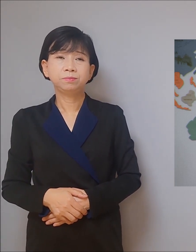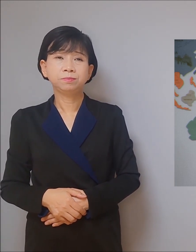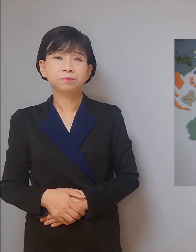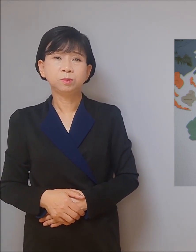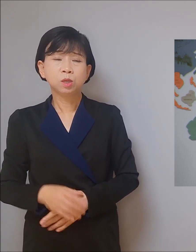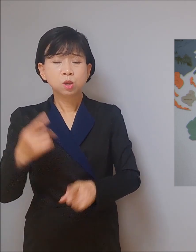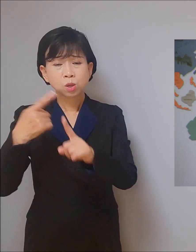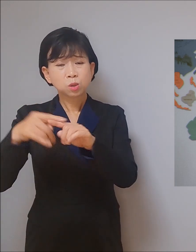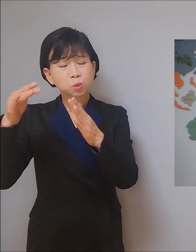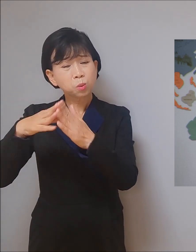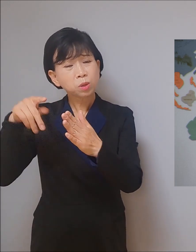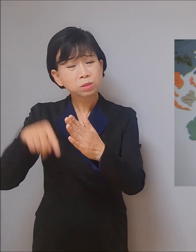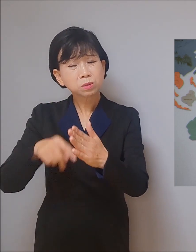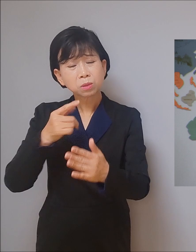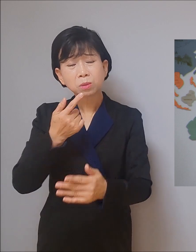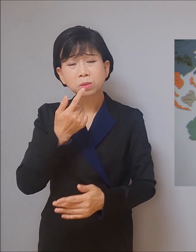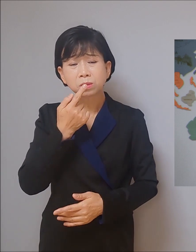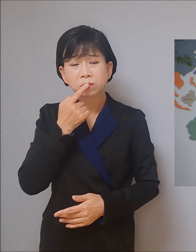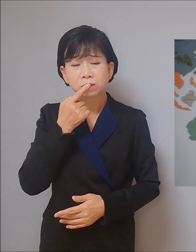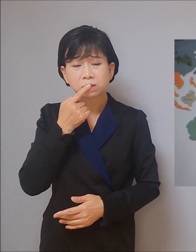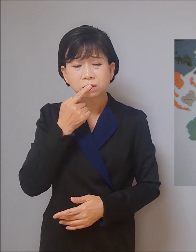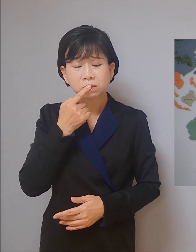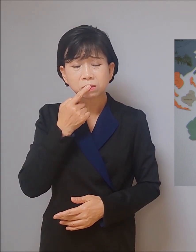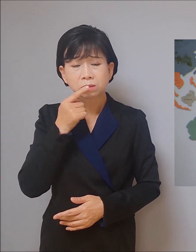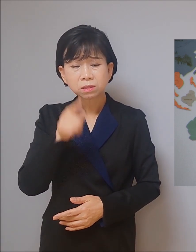아니면 교회에서조차도